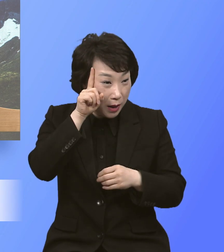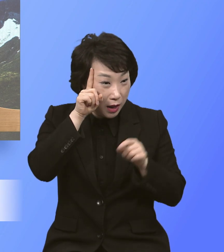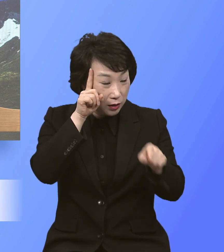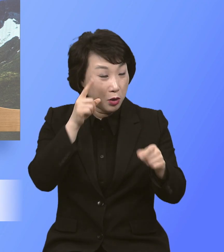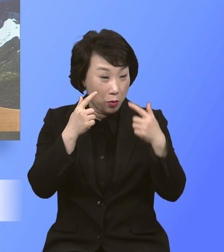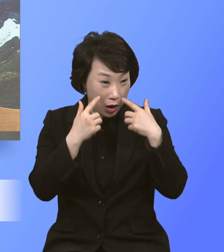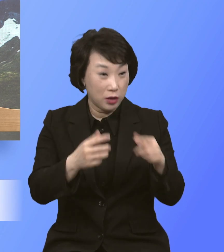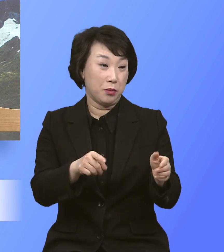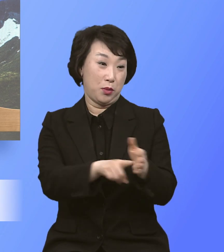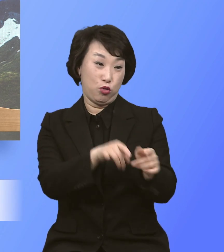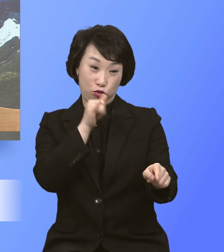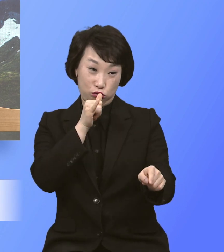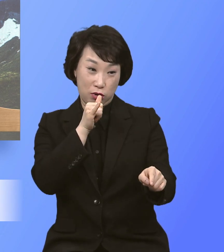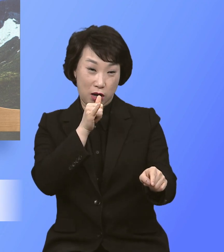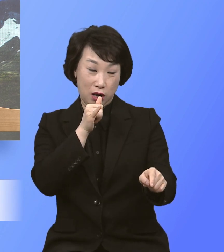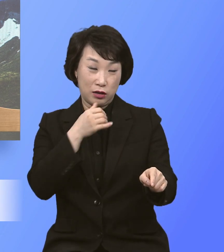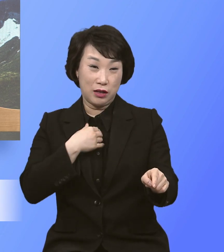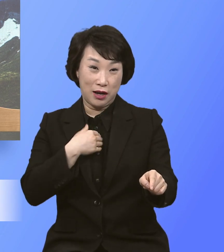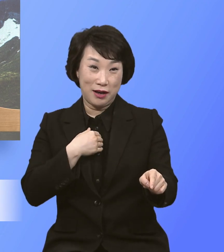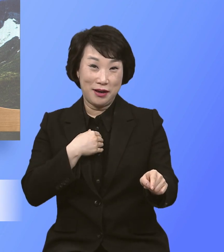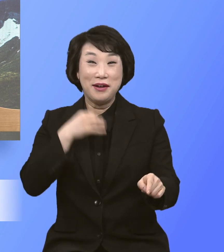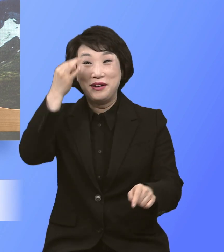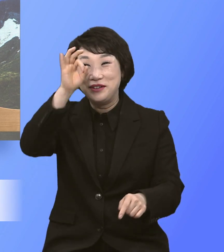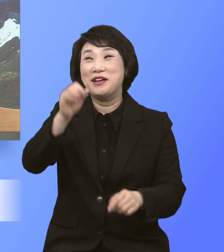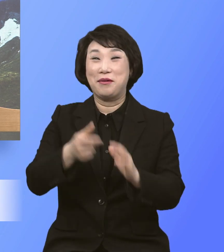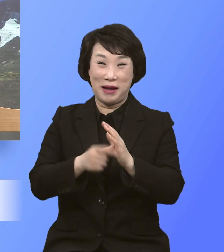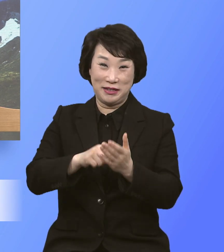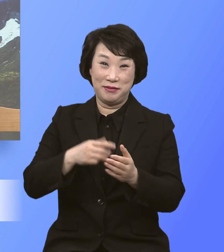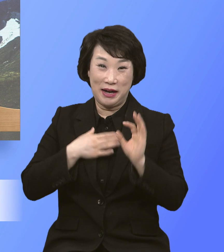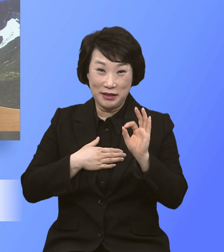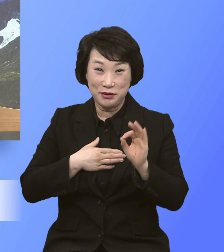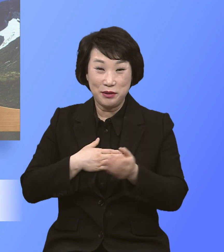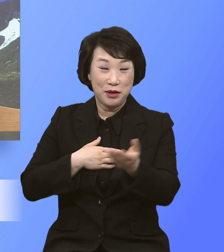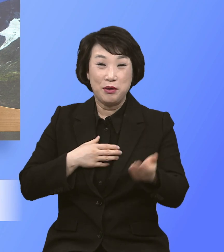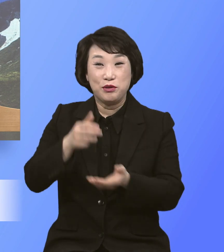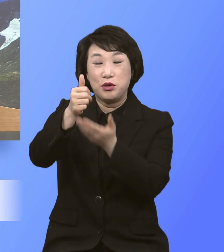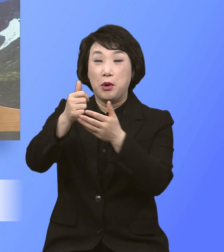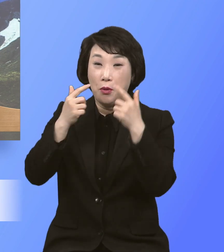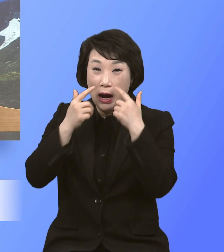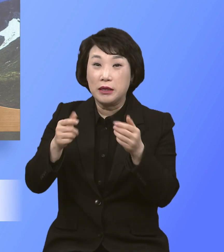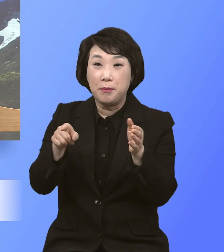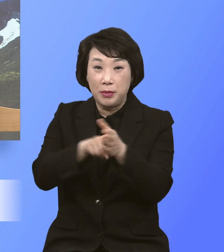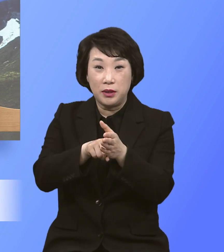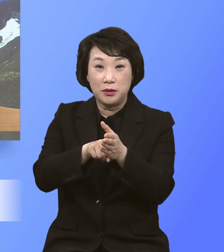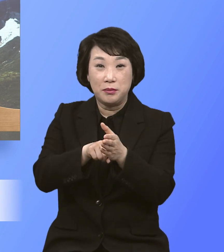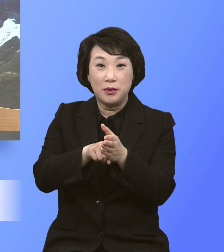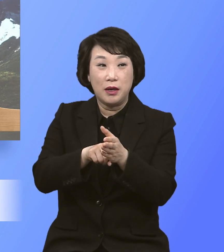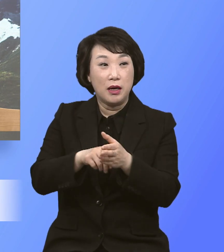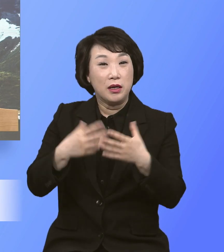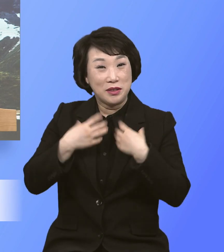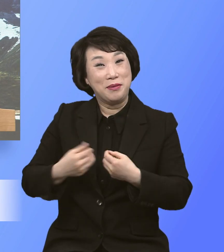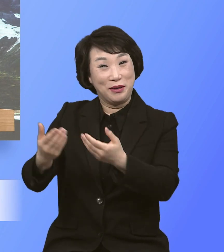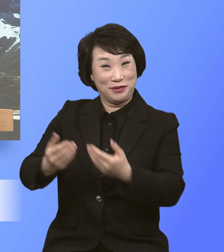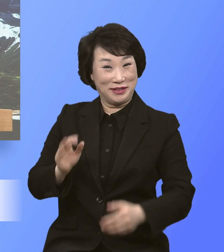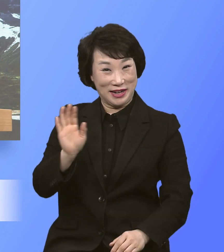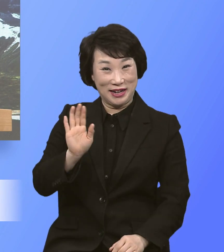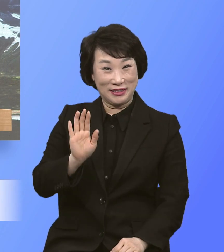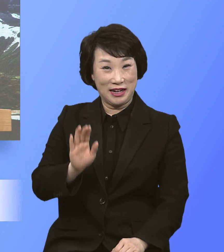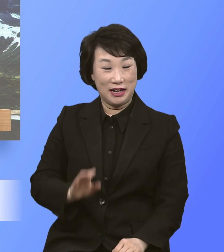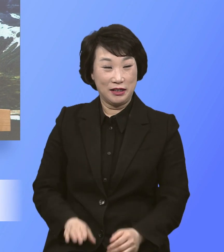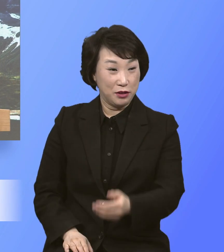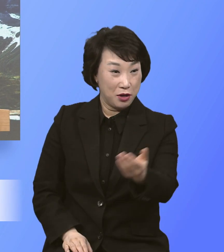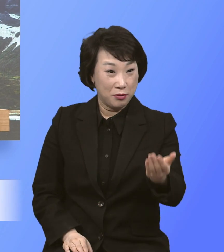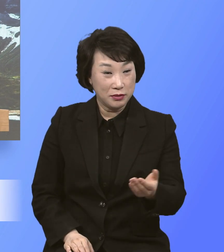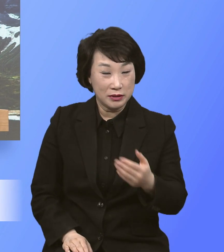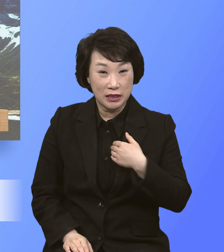이루어진다고 분명하게 믿고 있구나. 주님은 절대 실제적 믿음을 실망시키지 않는다.